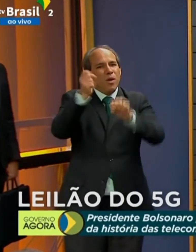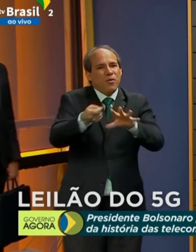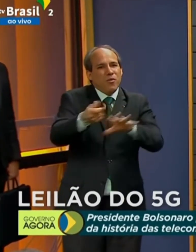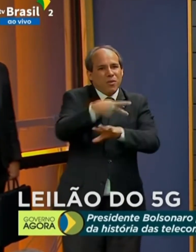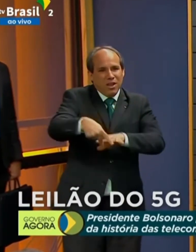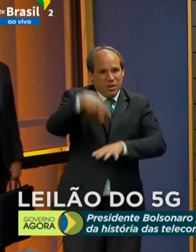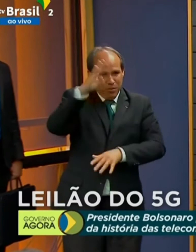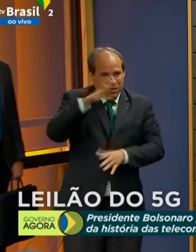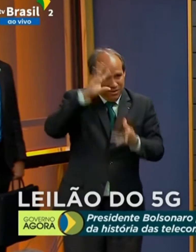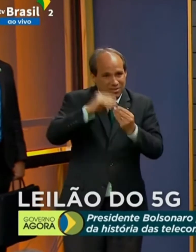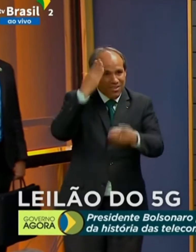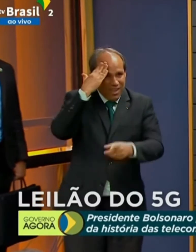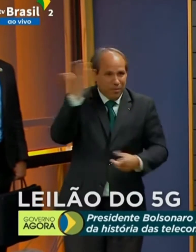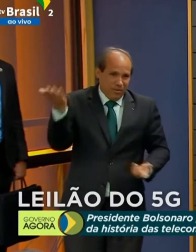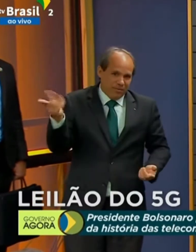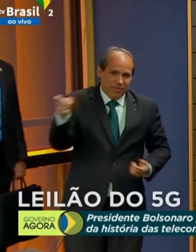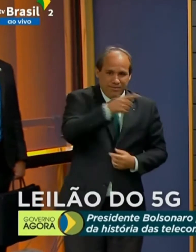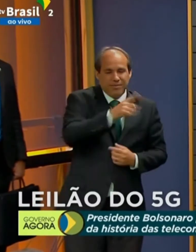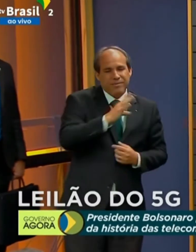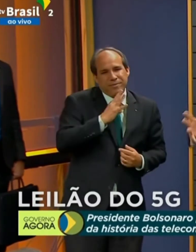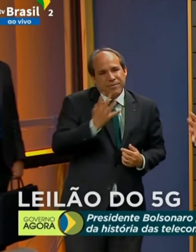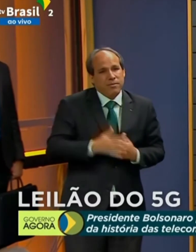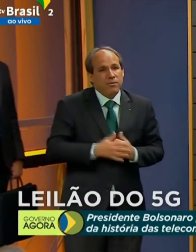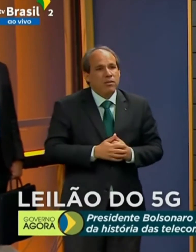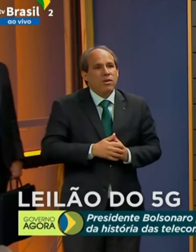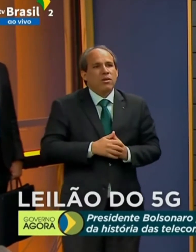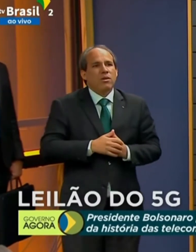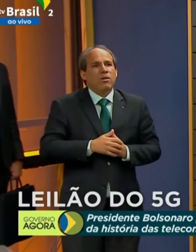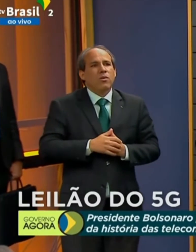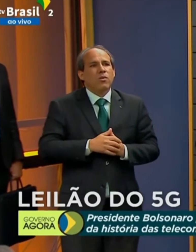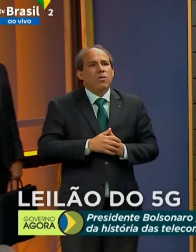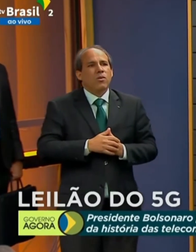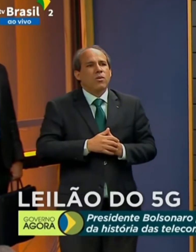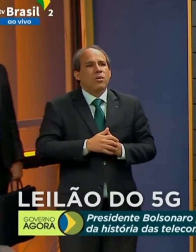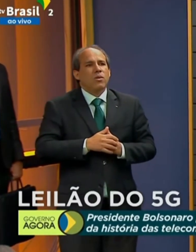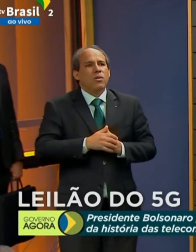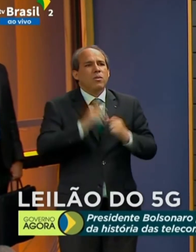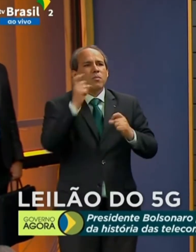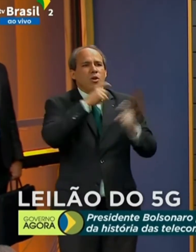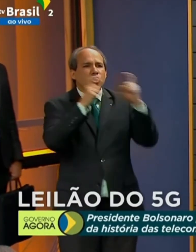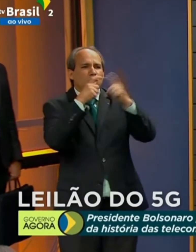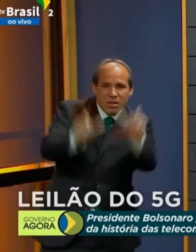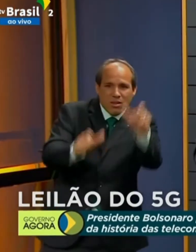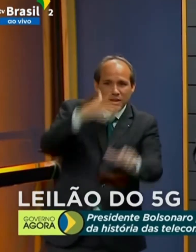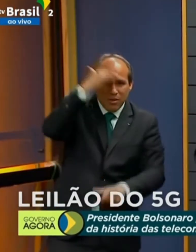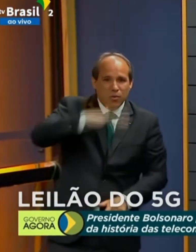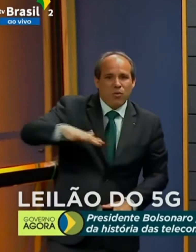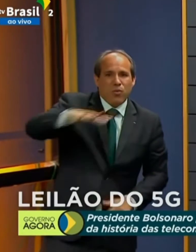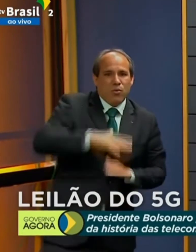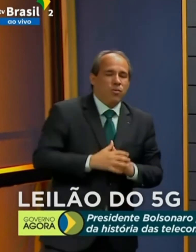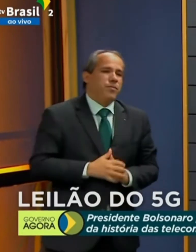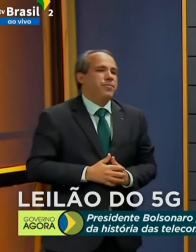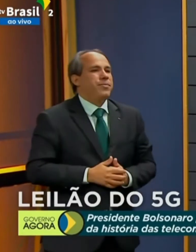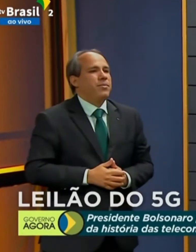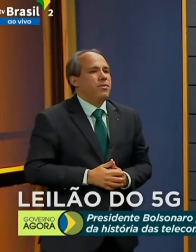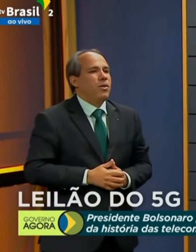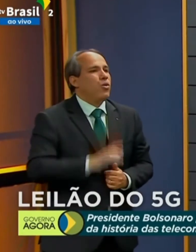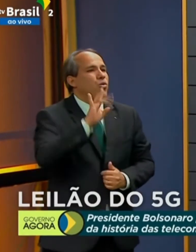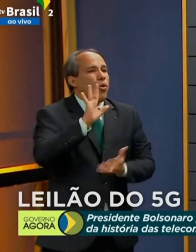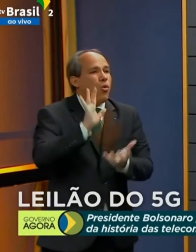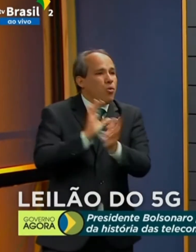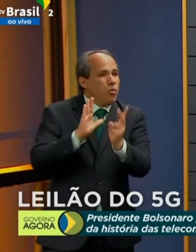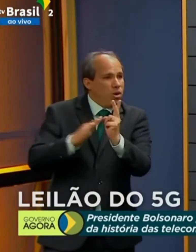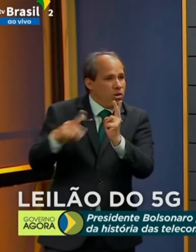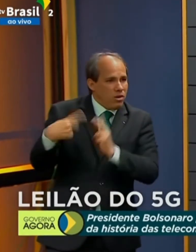as fábricas é difamando uma sapateira desenformando não só apenas os